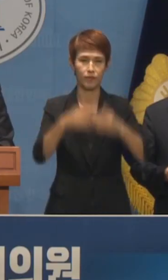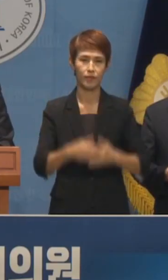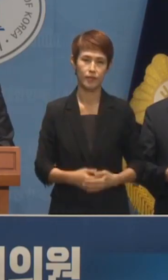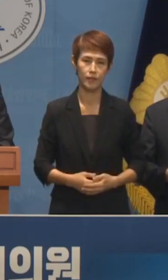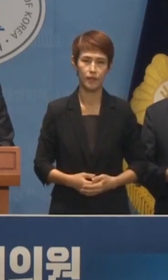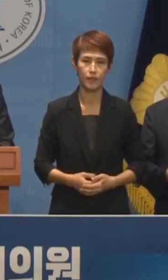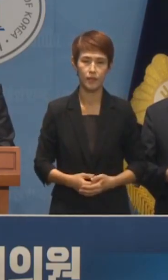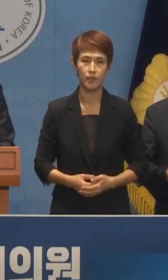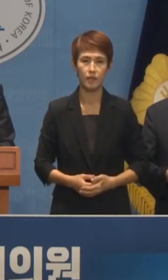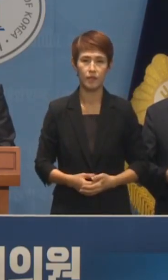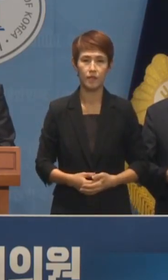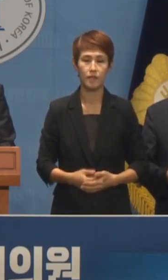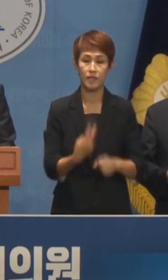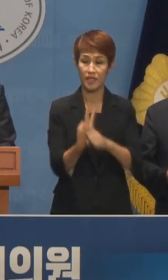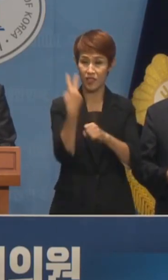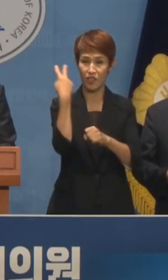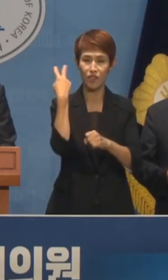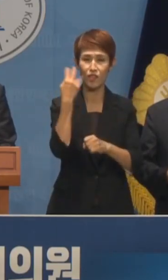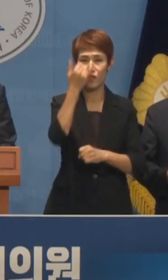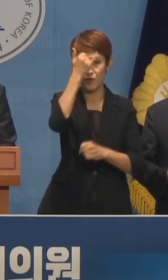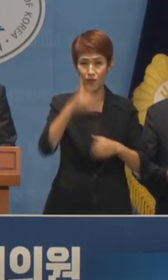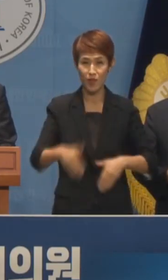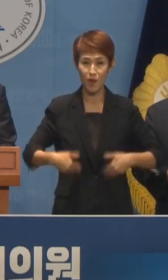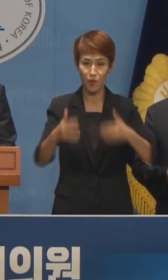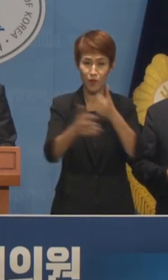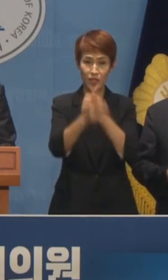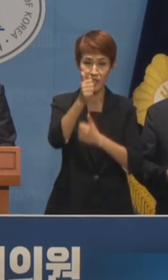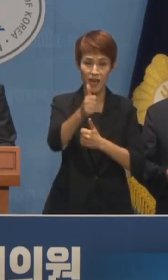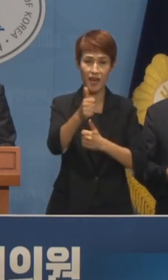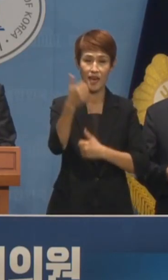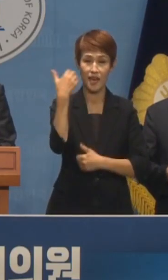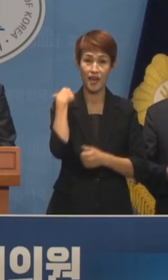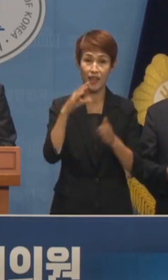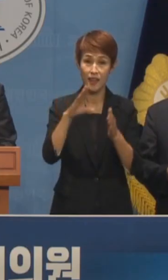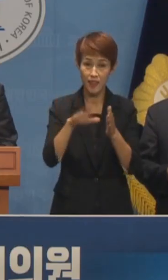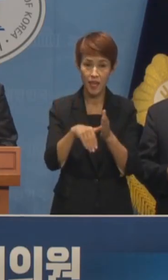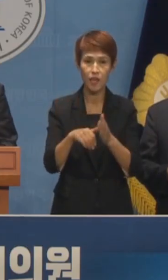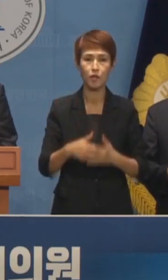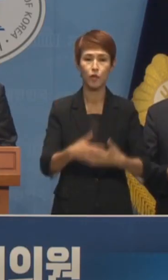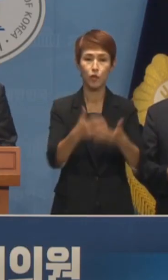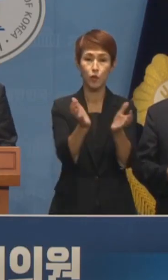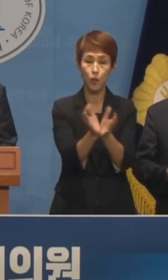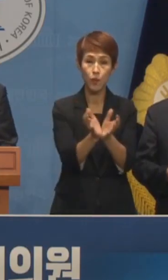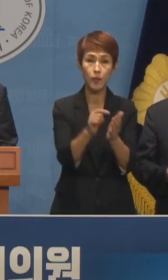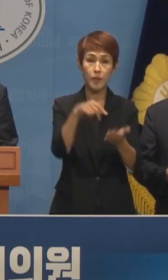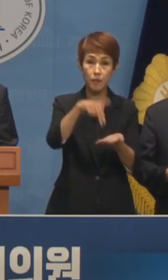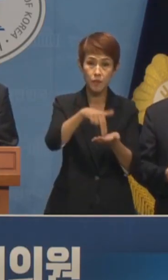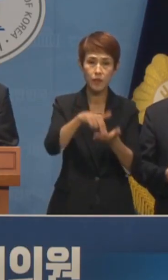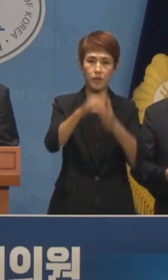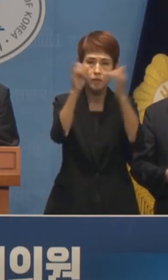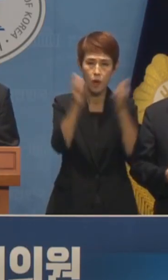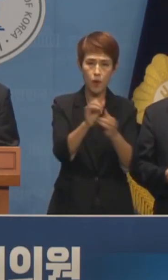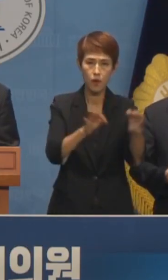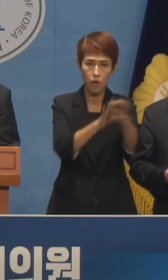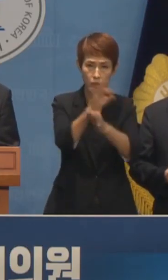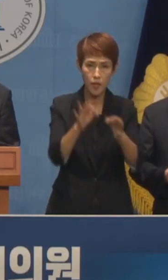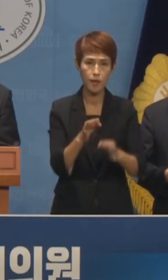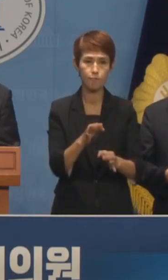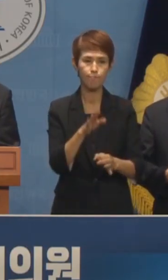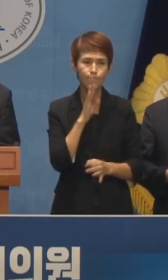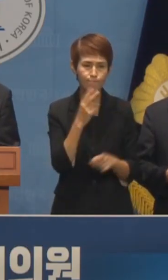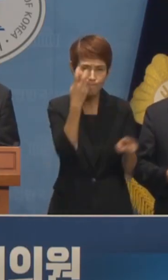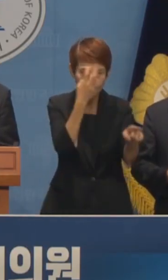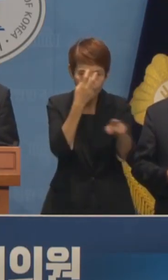2022년 충남도당 위원장으로 일할 때 저는 도당 차원에서 사회적 경제 분야 실태조사와 성과 분석